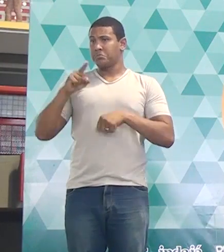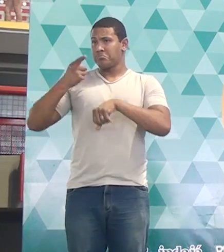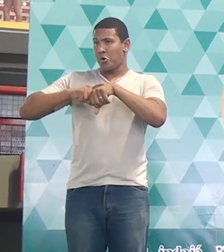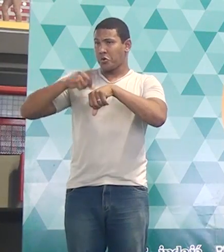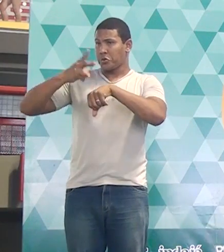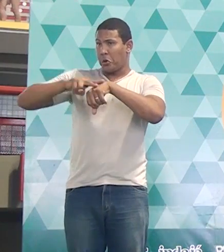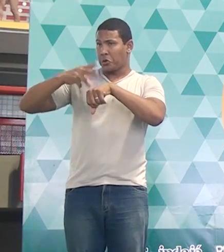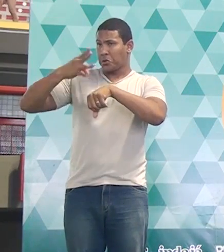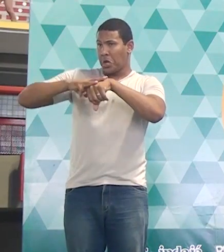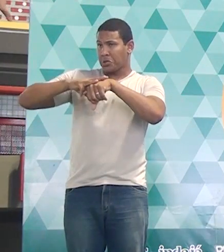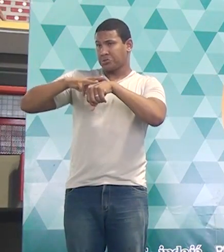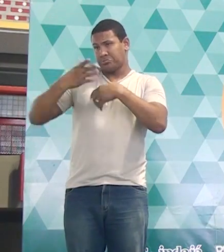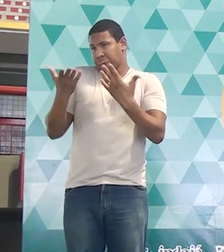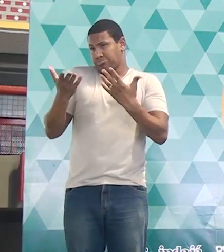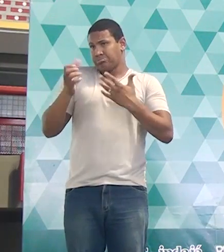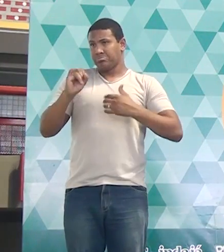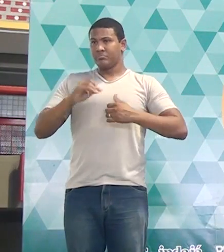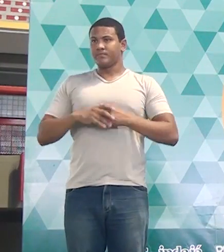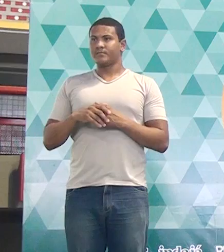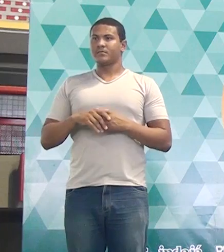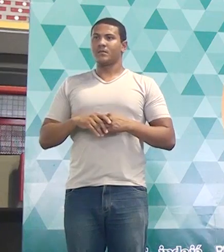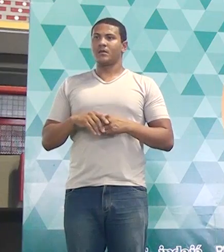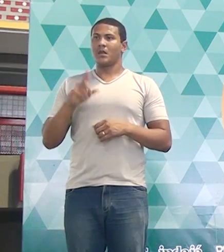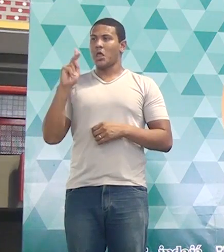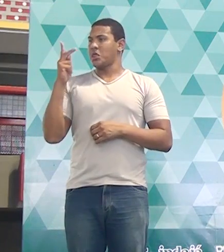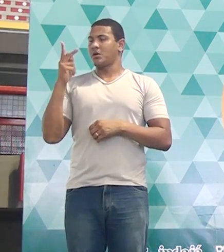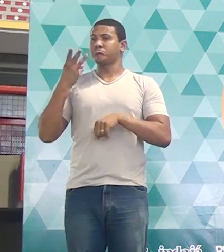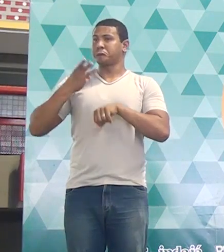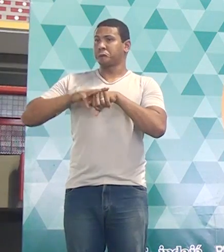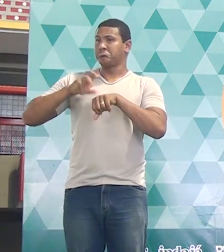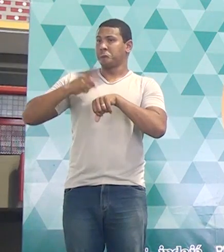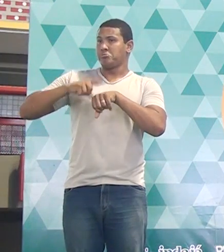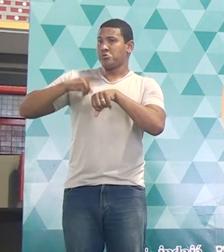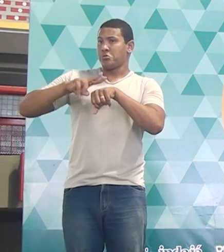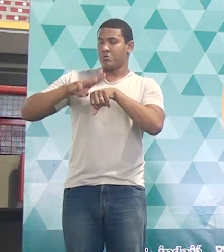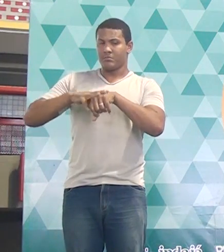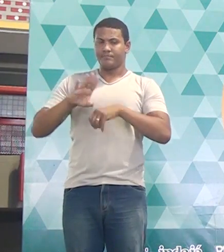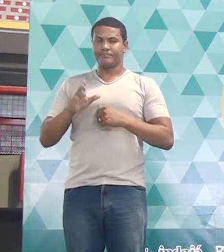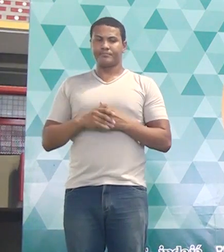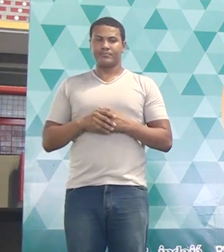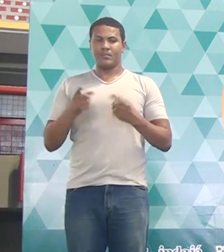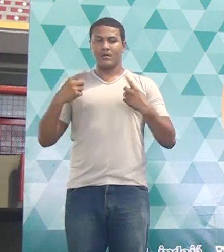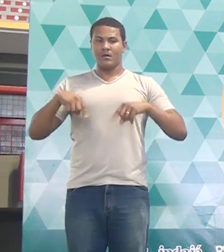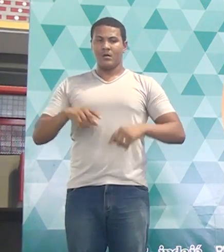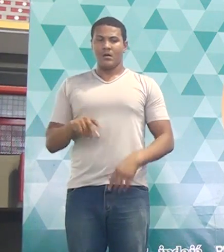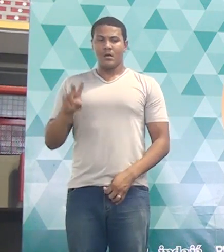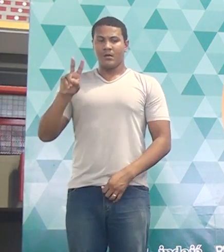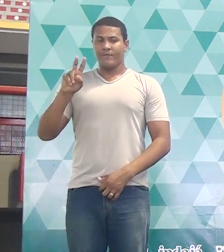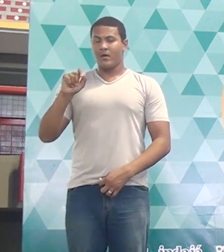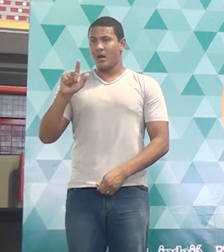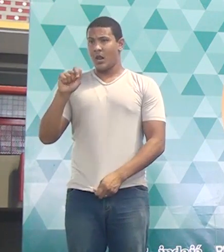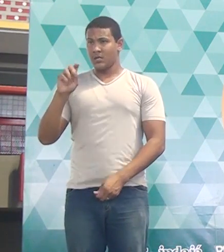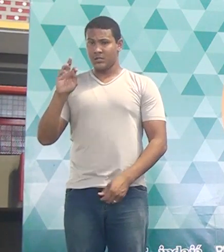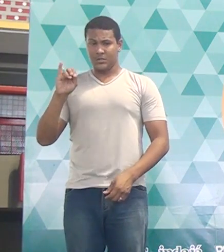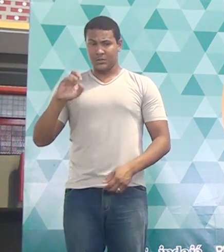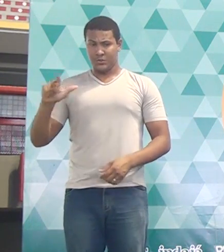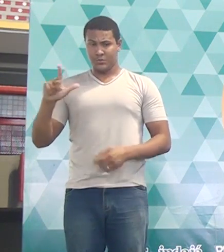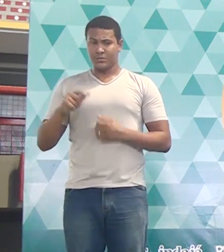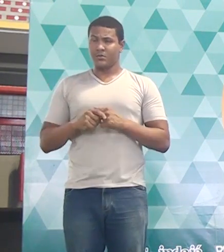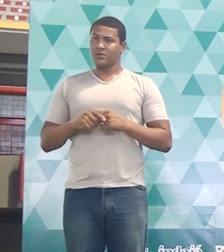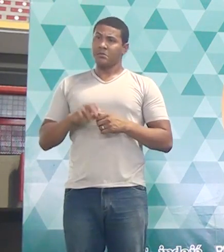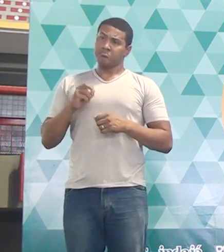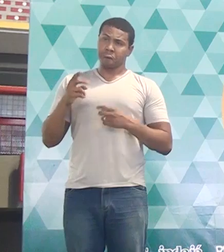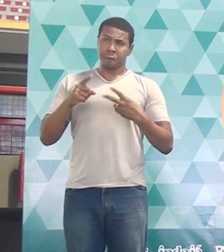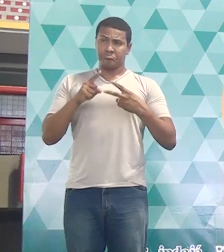tetrabase. Volatilidade, só tem uma base volátil, que é o hidroxiamônio, o amoníaco. Todas as outras